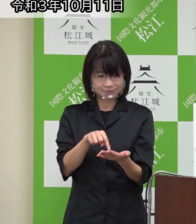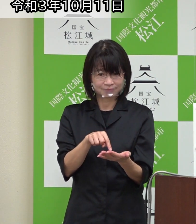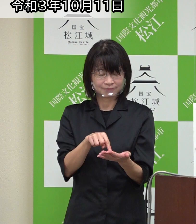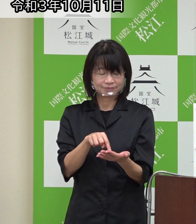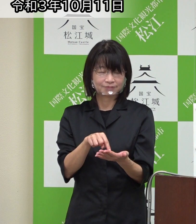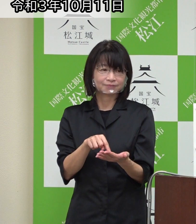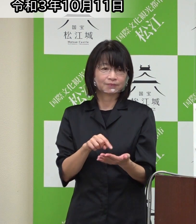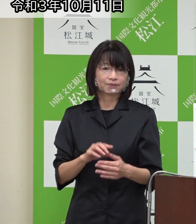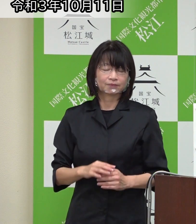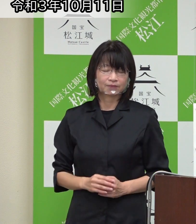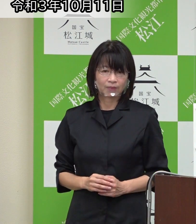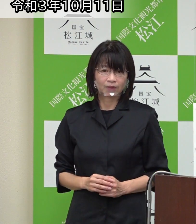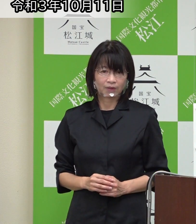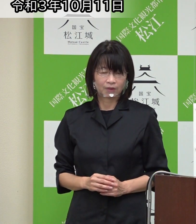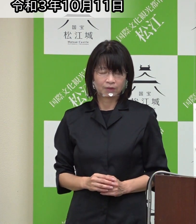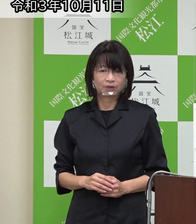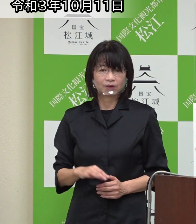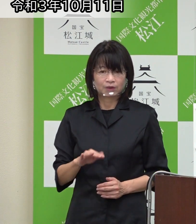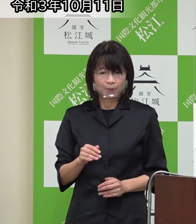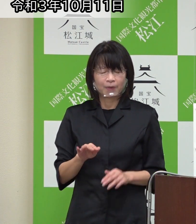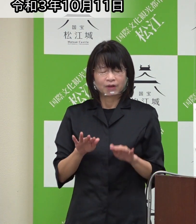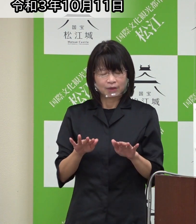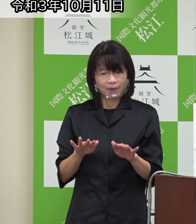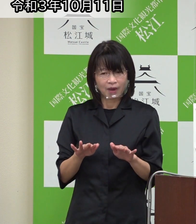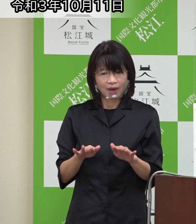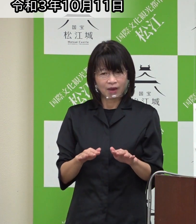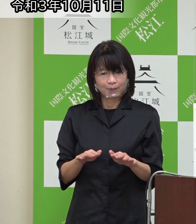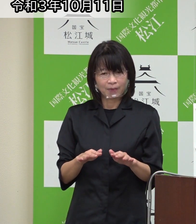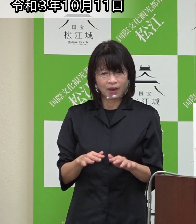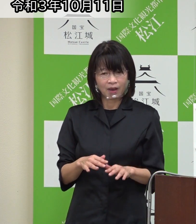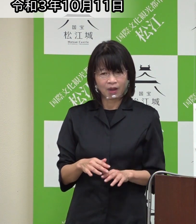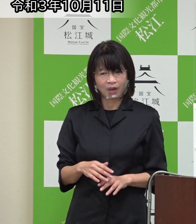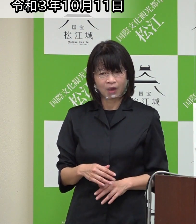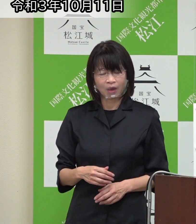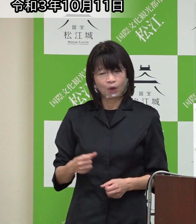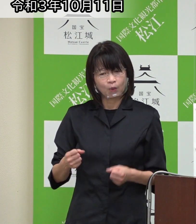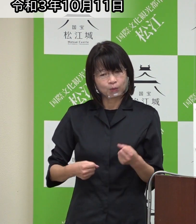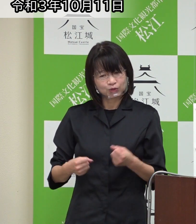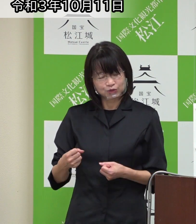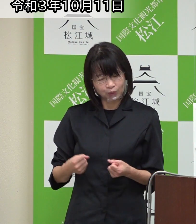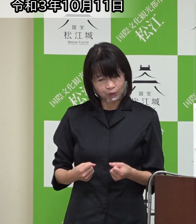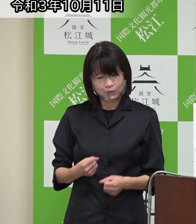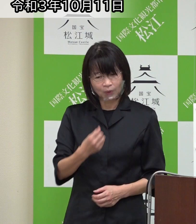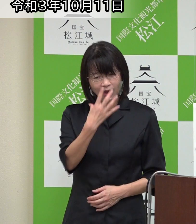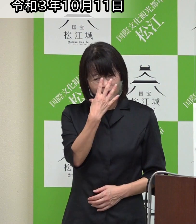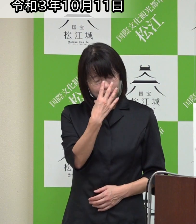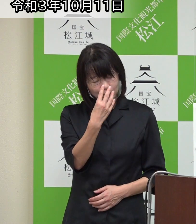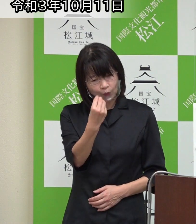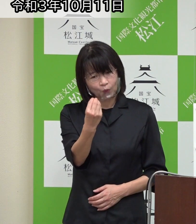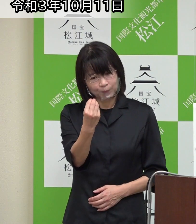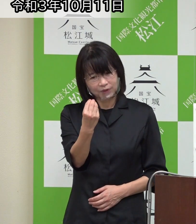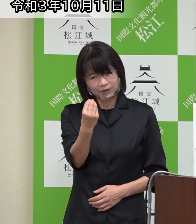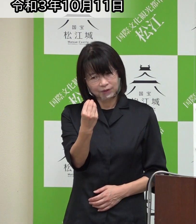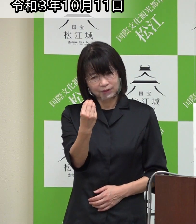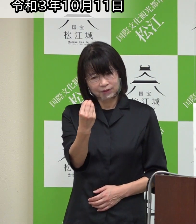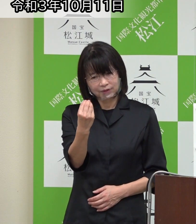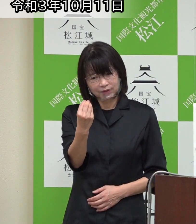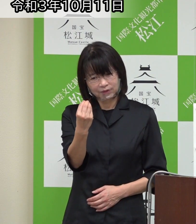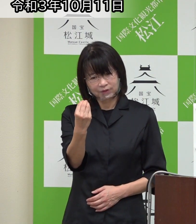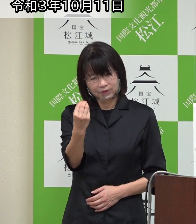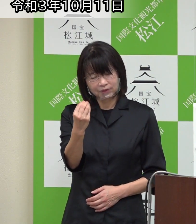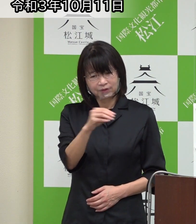んが、どうしても、面白いと捉えていただけるものというのは、先ほどおっしゃっていただいたようなちょっと著名な方が